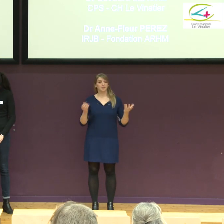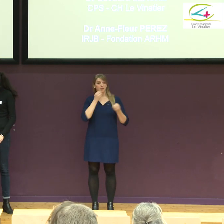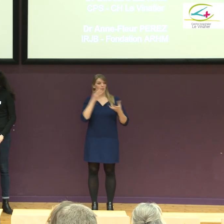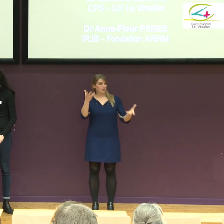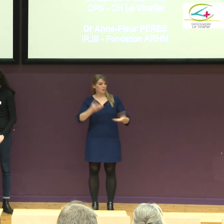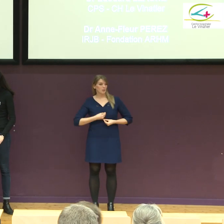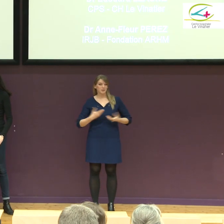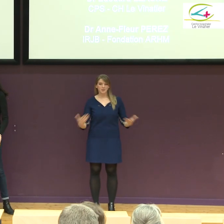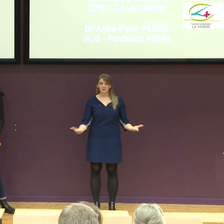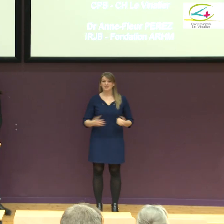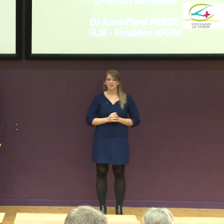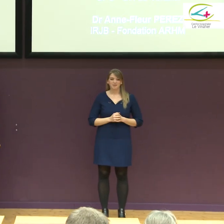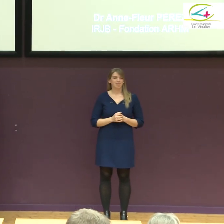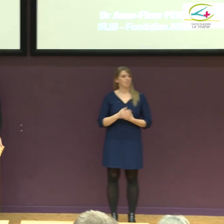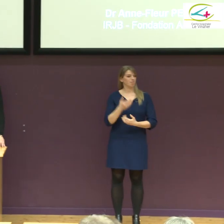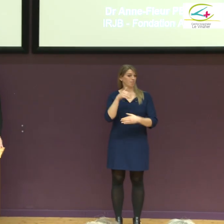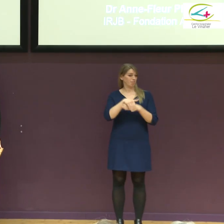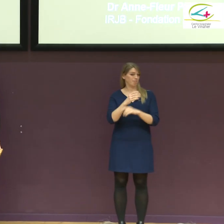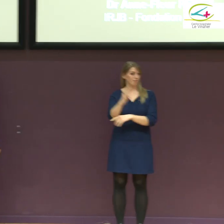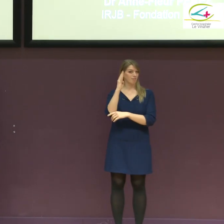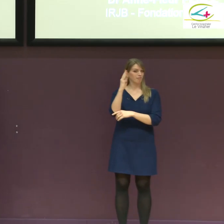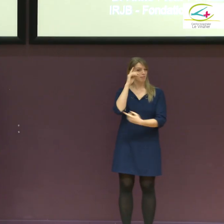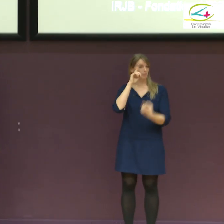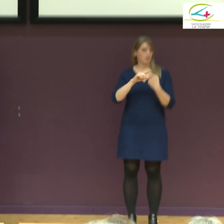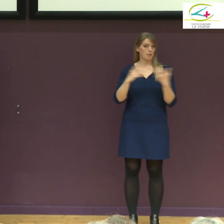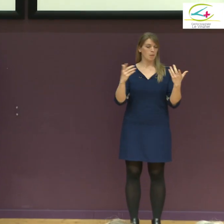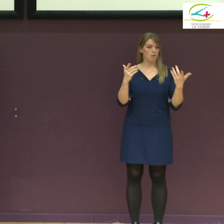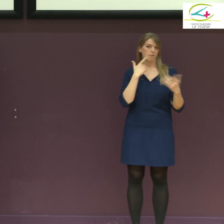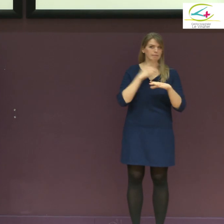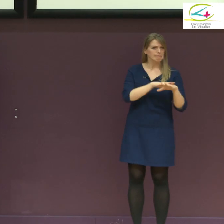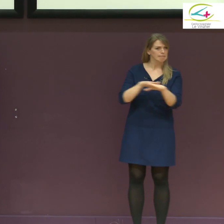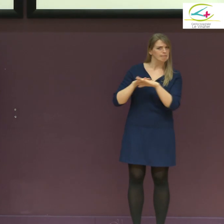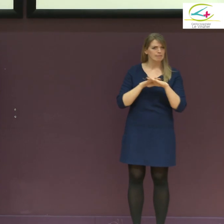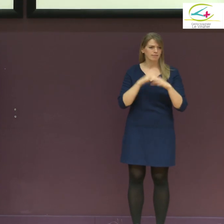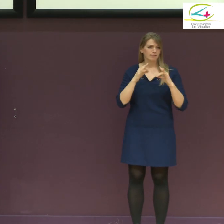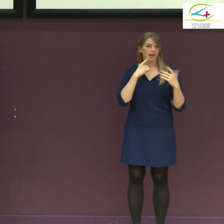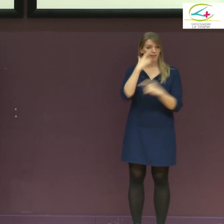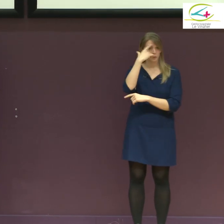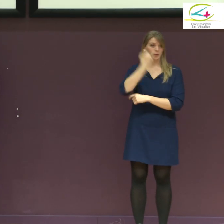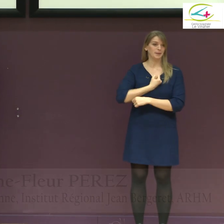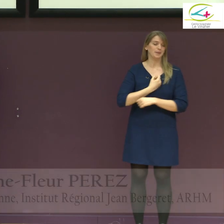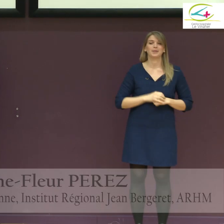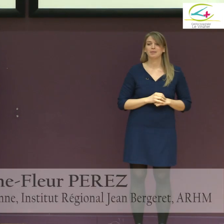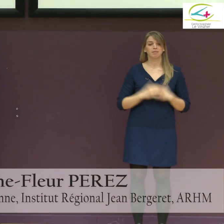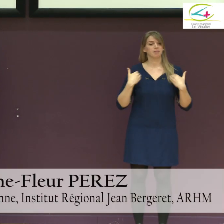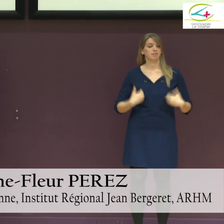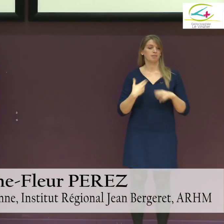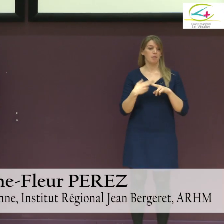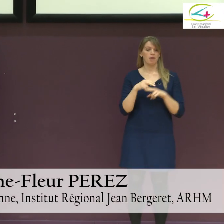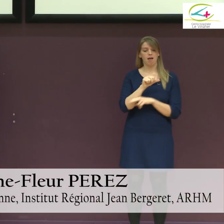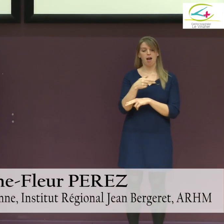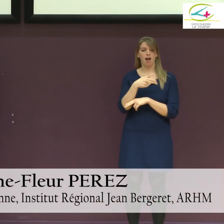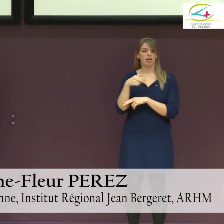Bienvenue du coup à cette conférence autour de la prévention du suicide. Donc moi je m'appelle Anne-Fleur